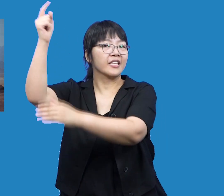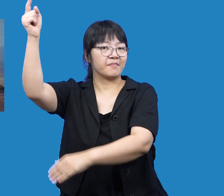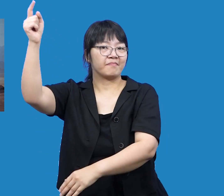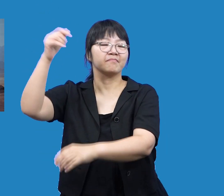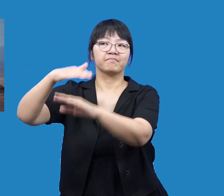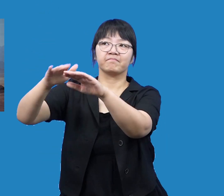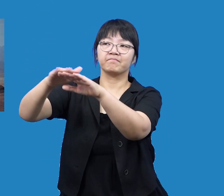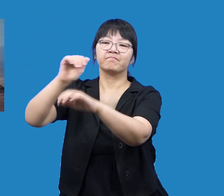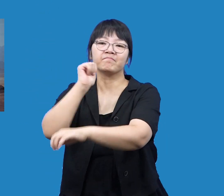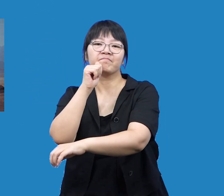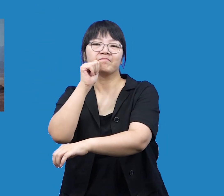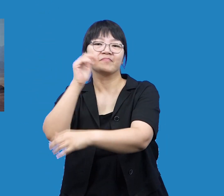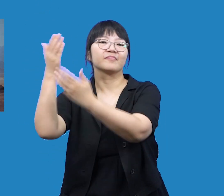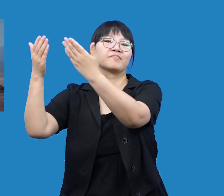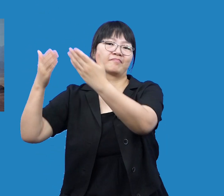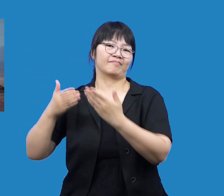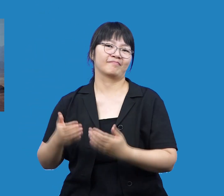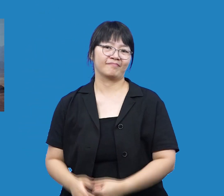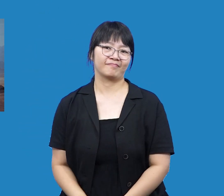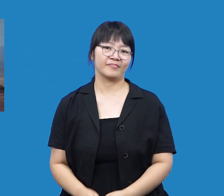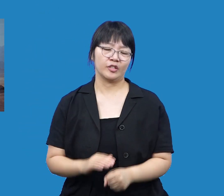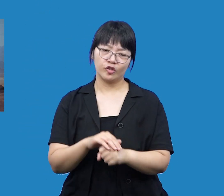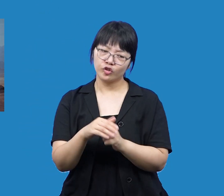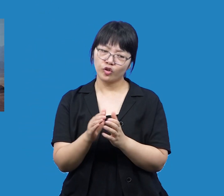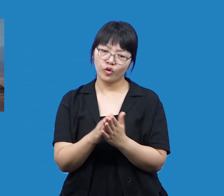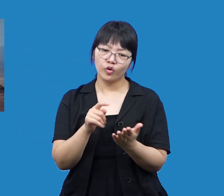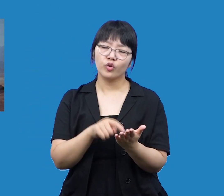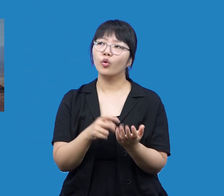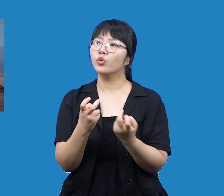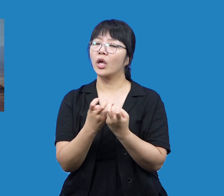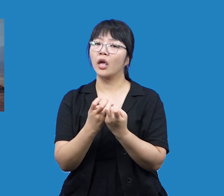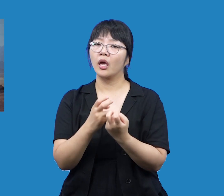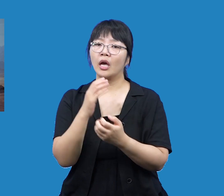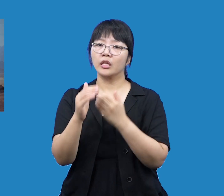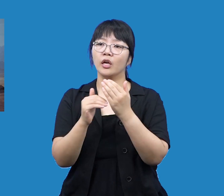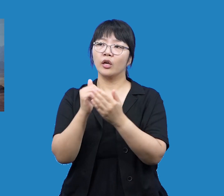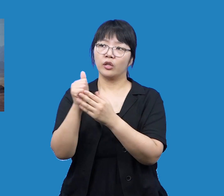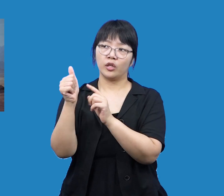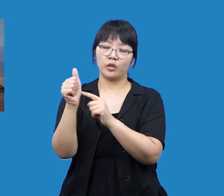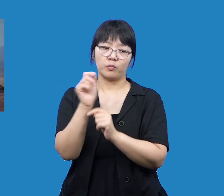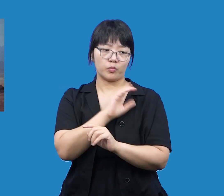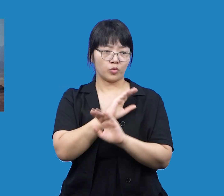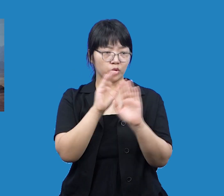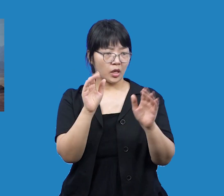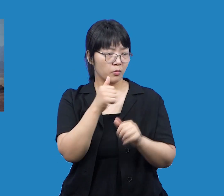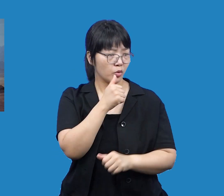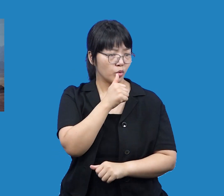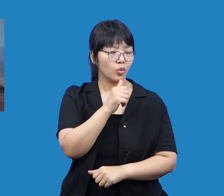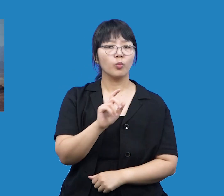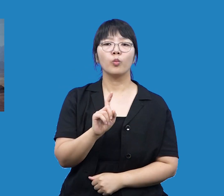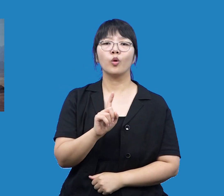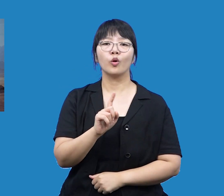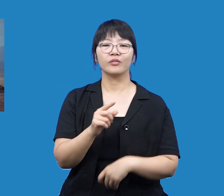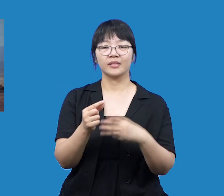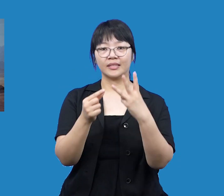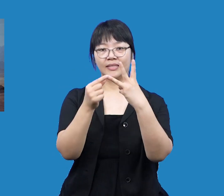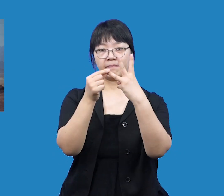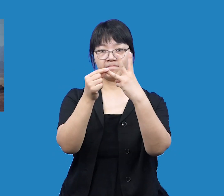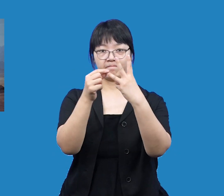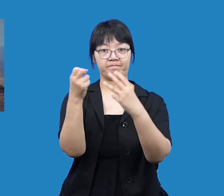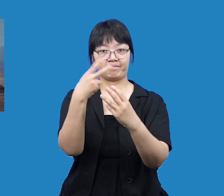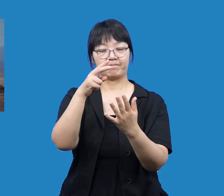본문에서 하나님은 어떻게 모세를 변호해 주시고 있습니까? 우선 3절 말씀을 다시